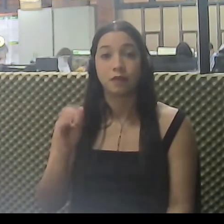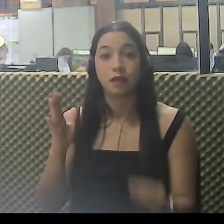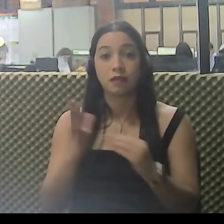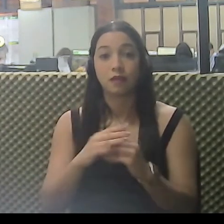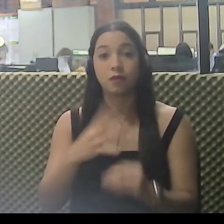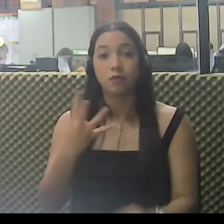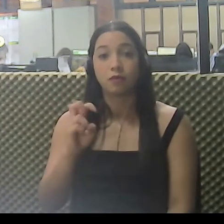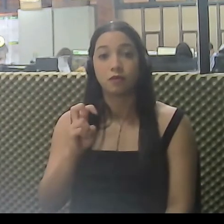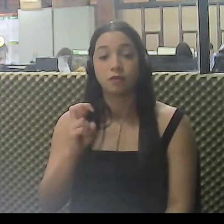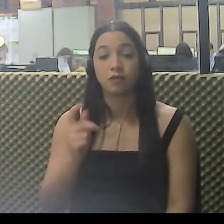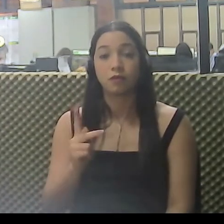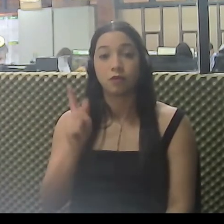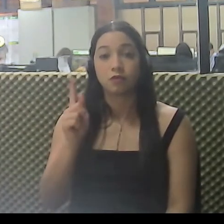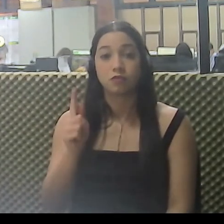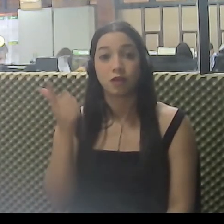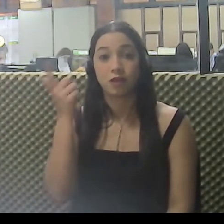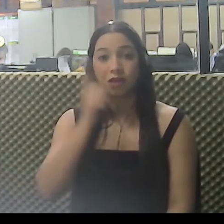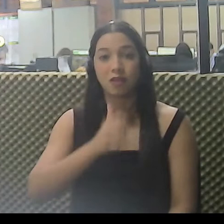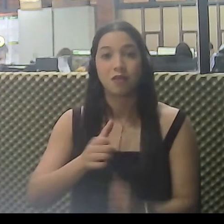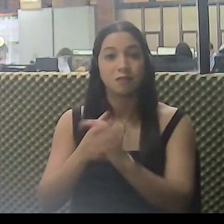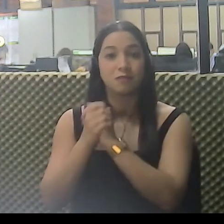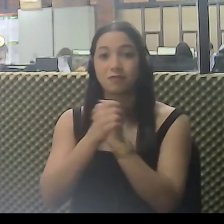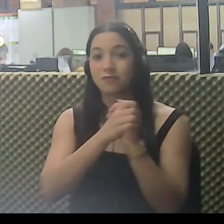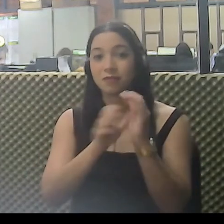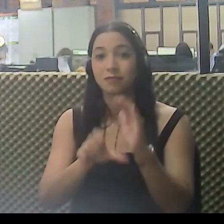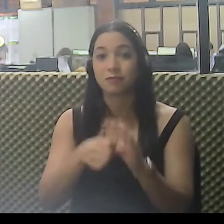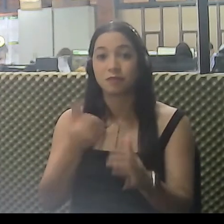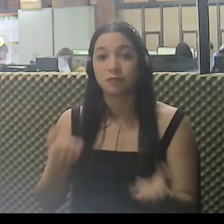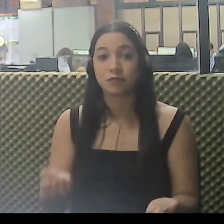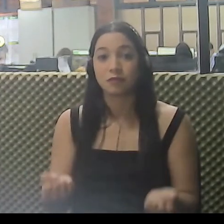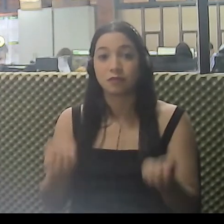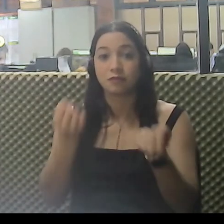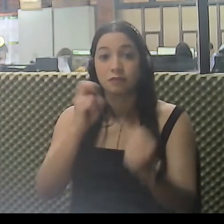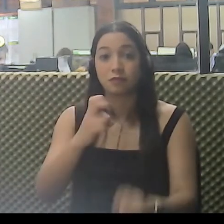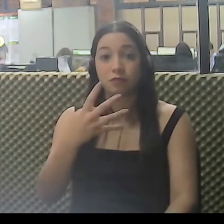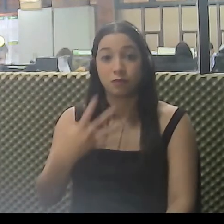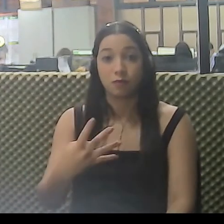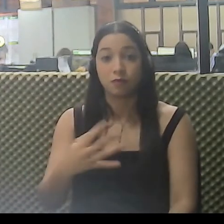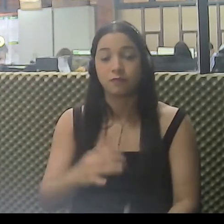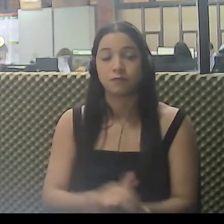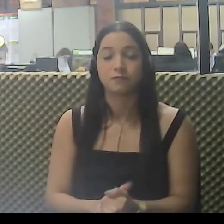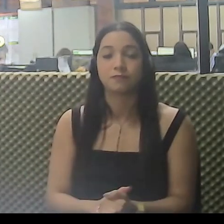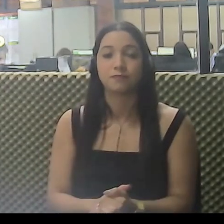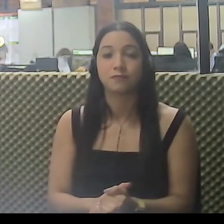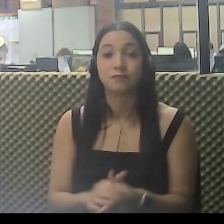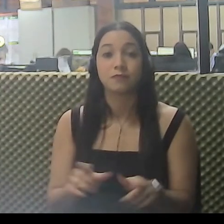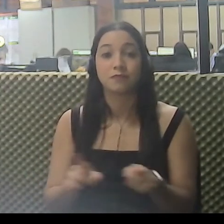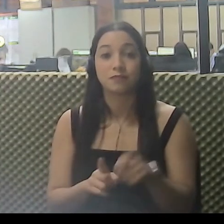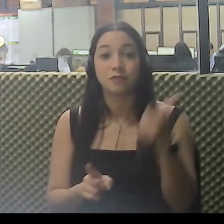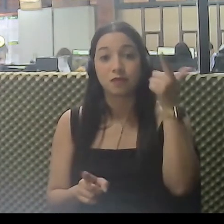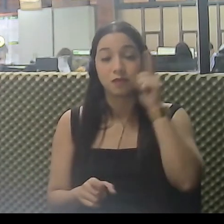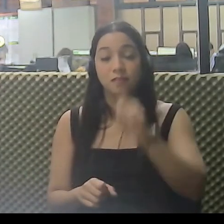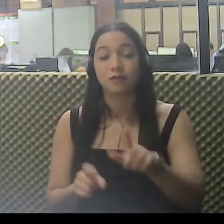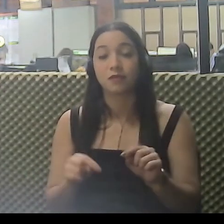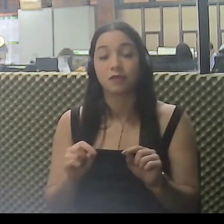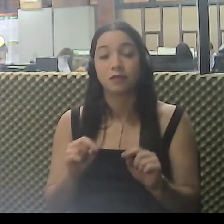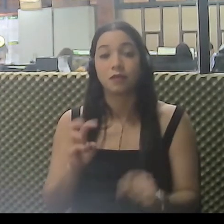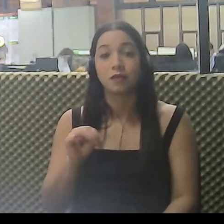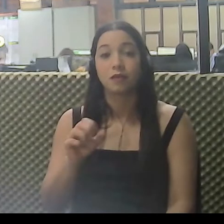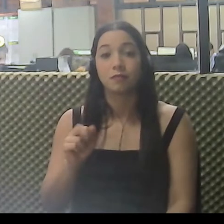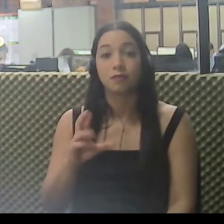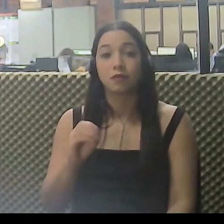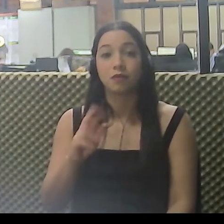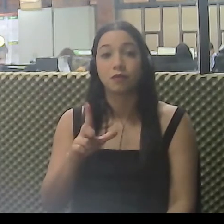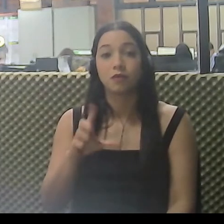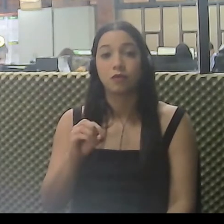45 quilos, ficou com o primeiro lugar ao levantar 54 quilos. Quem também conquistou medalha de ouro foi Marco Túlio